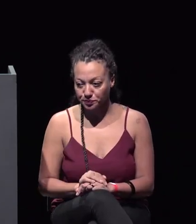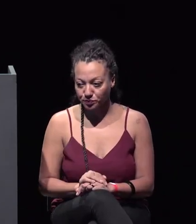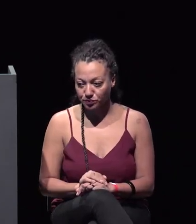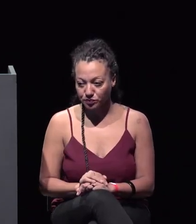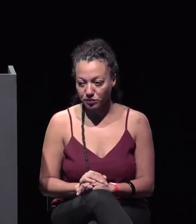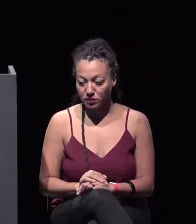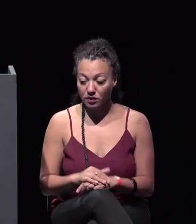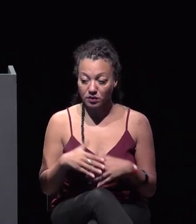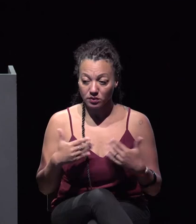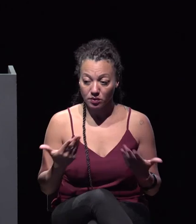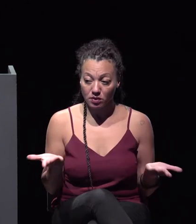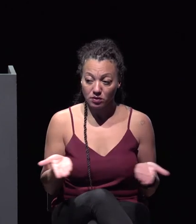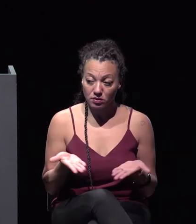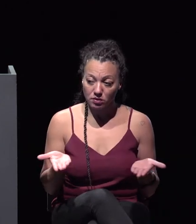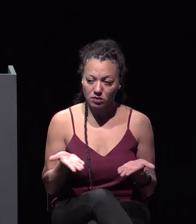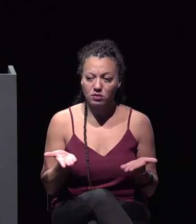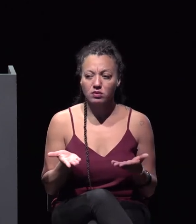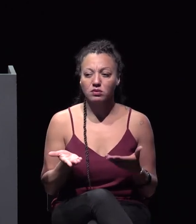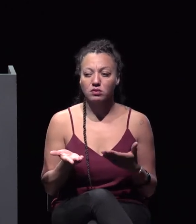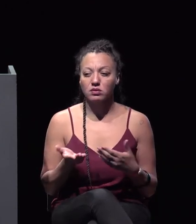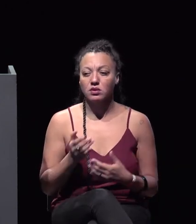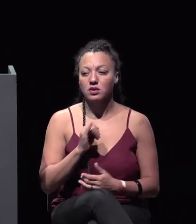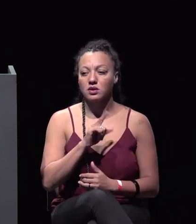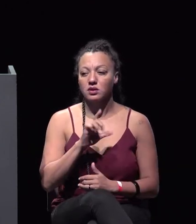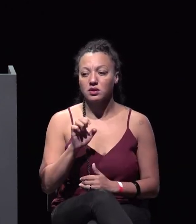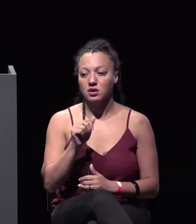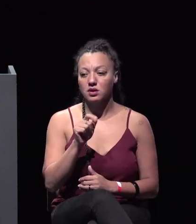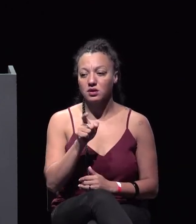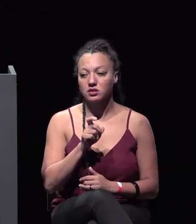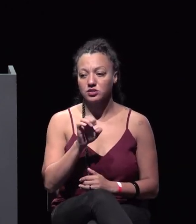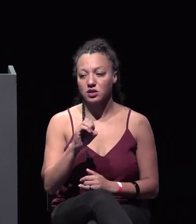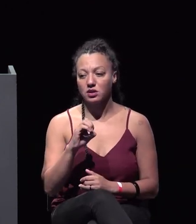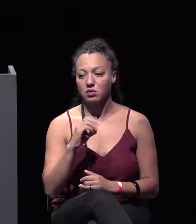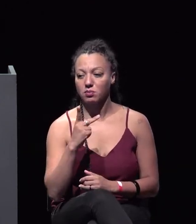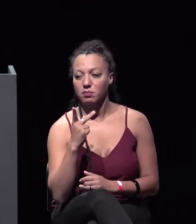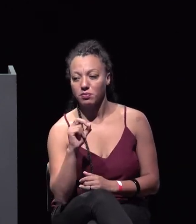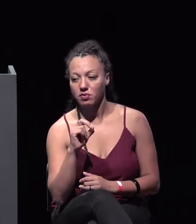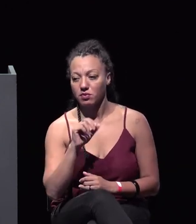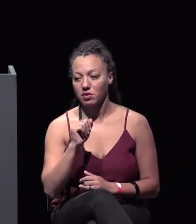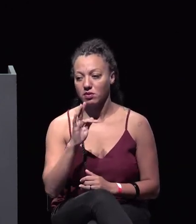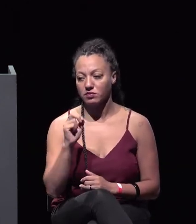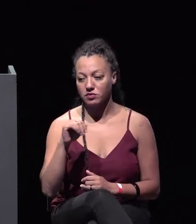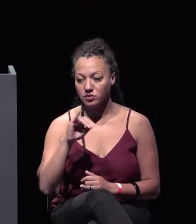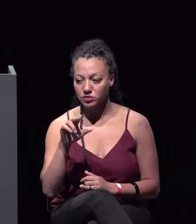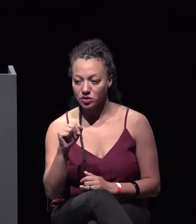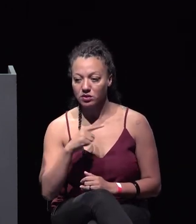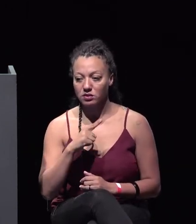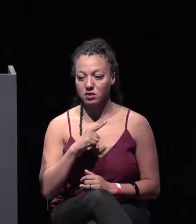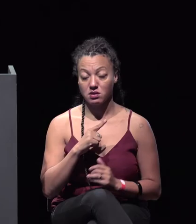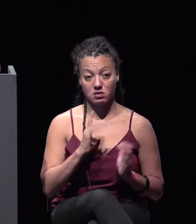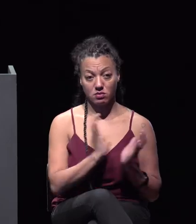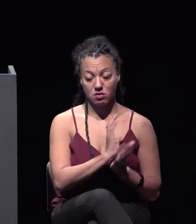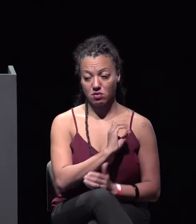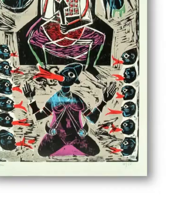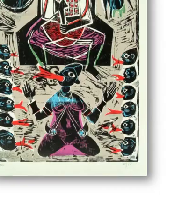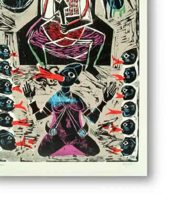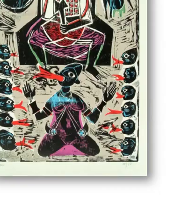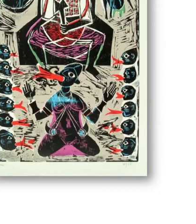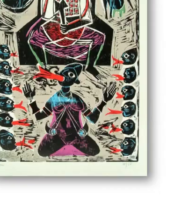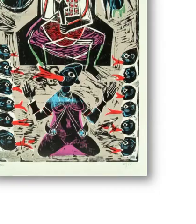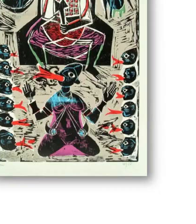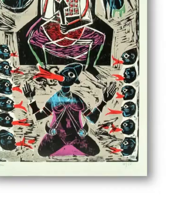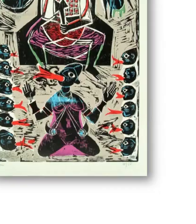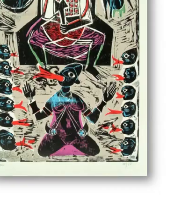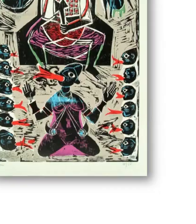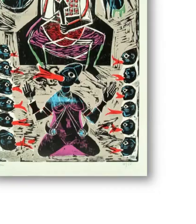então a gente vai ter dentro do lixo o povo já o corpo de obá de xangô esse corpo de baile